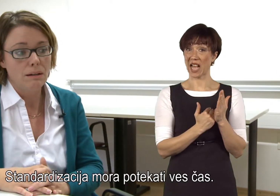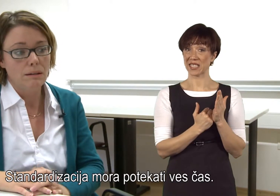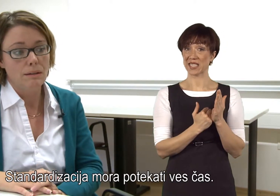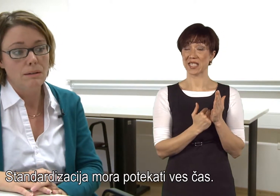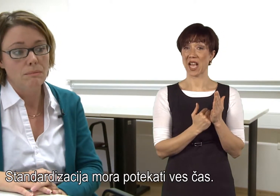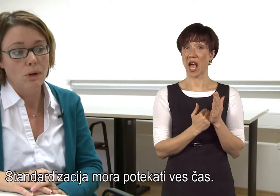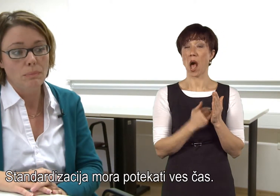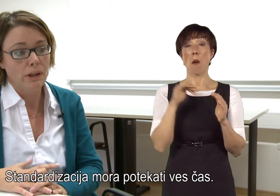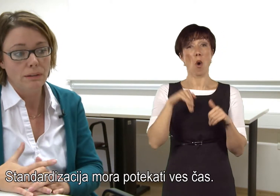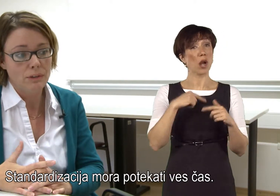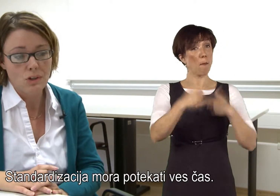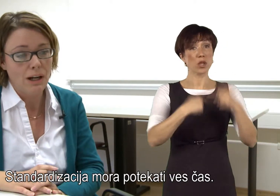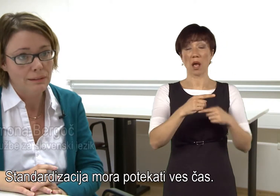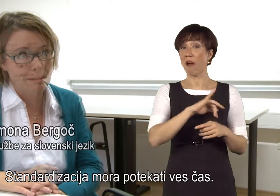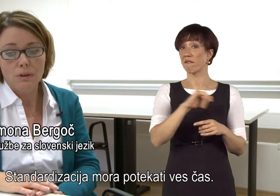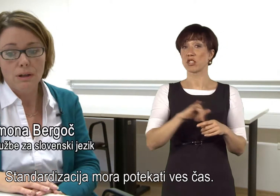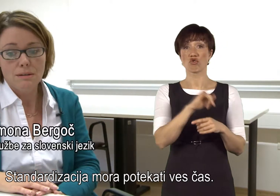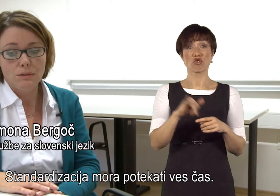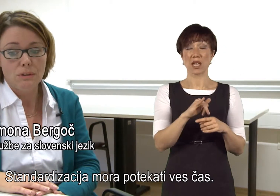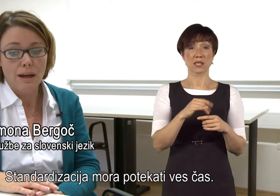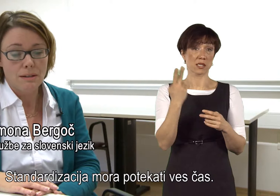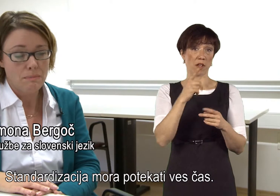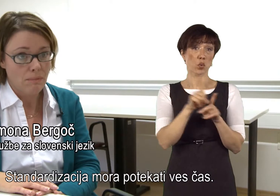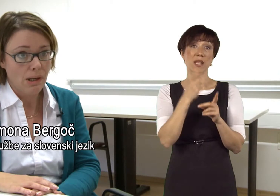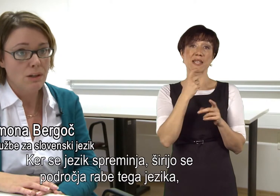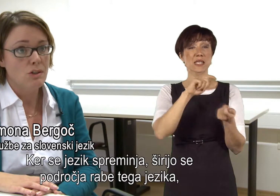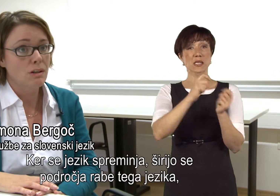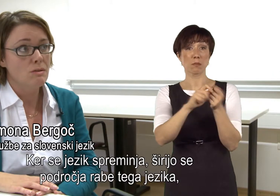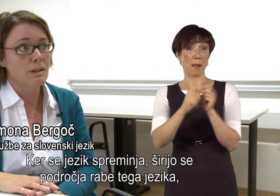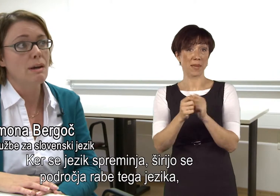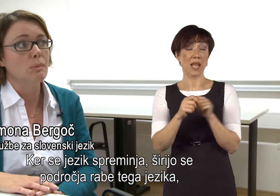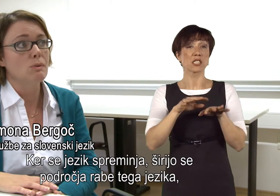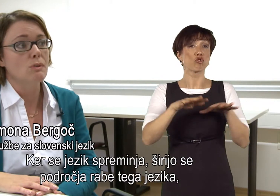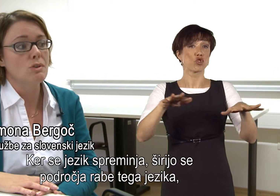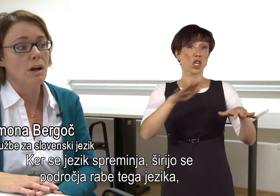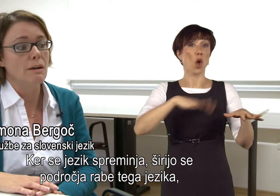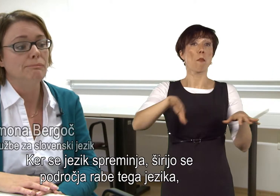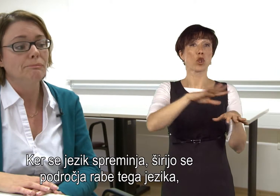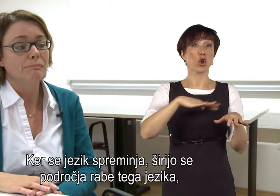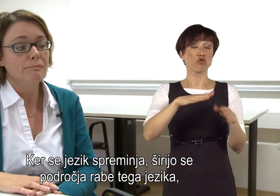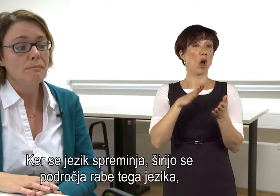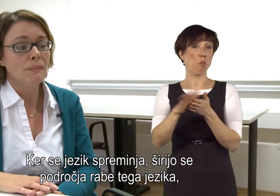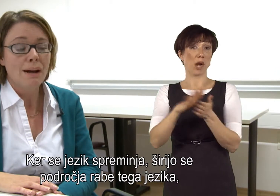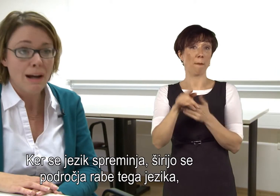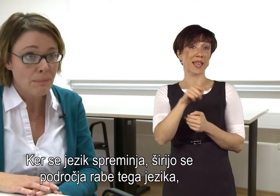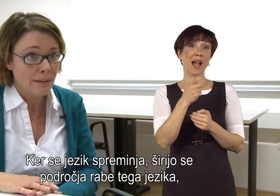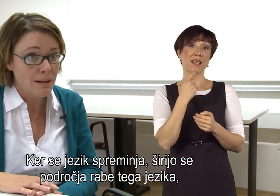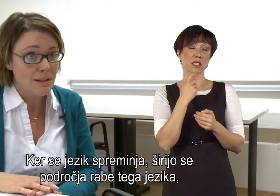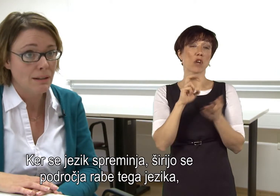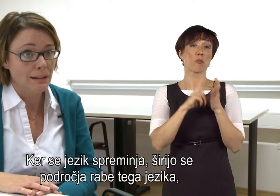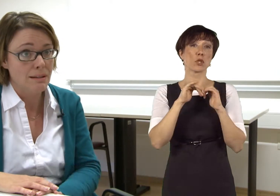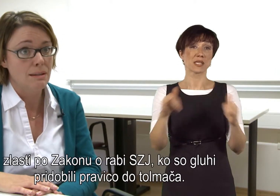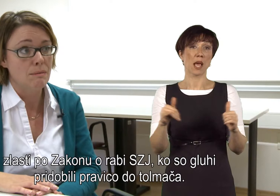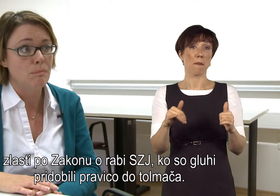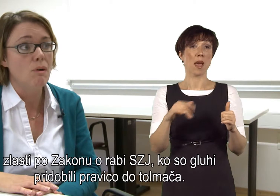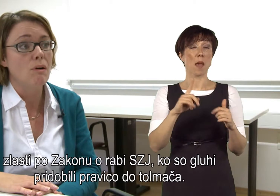Standardizacija mora potekati ves čas, ker se tudi jezik spreminja, širijo se področja rabe tega